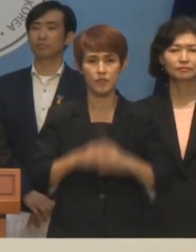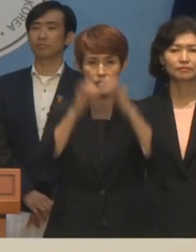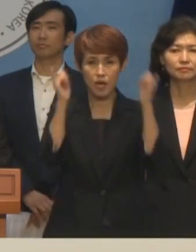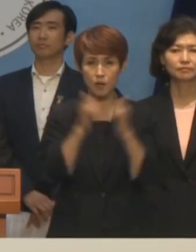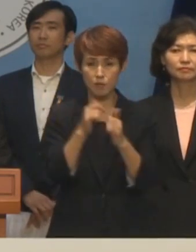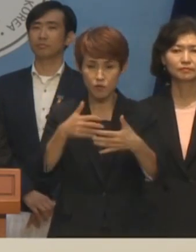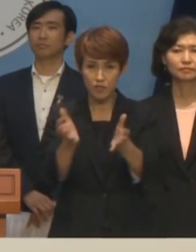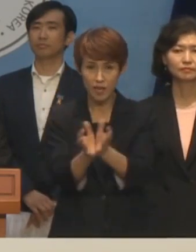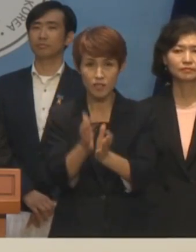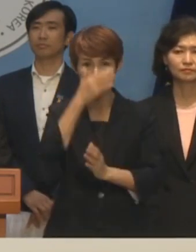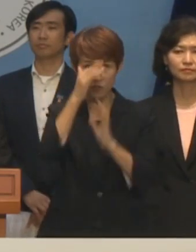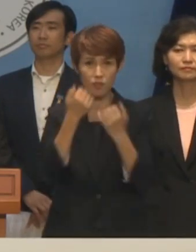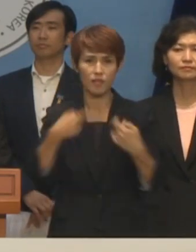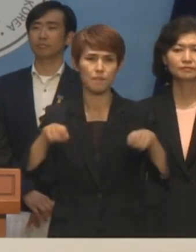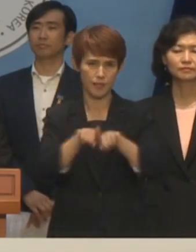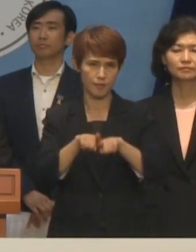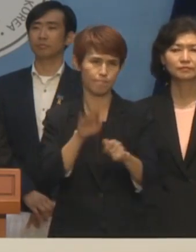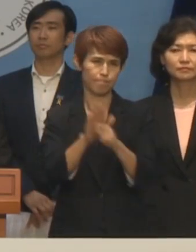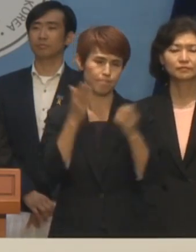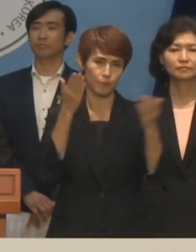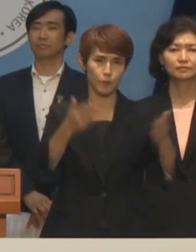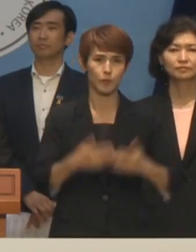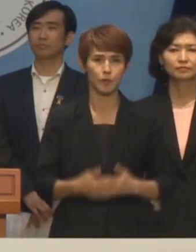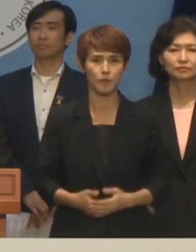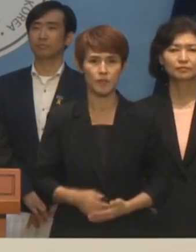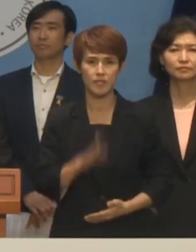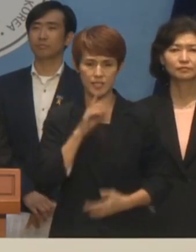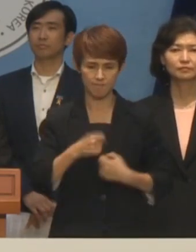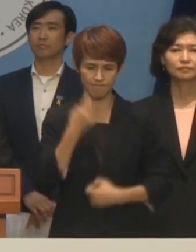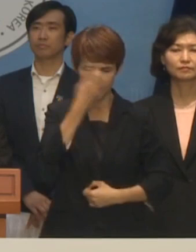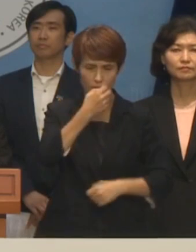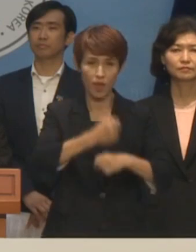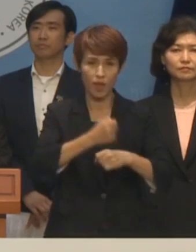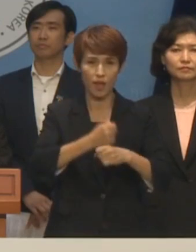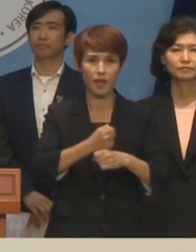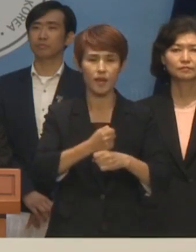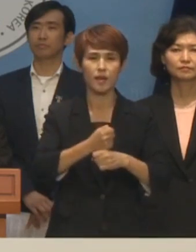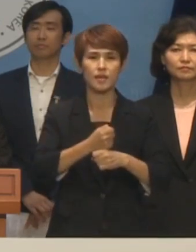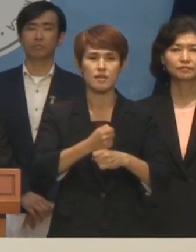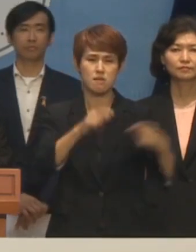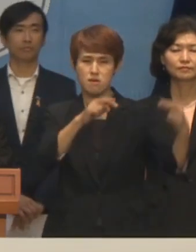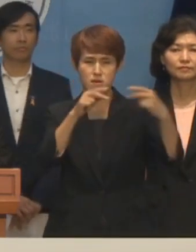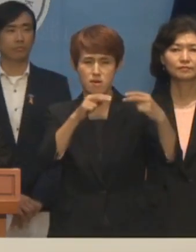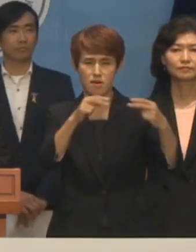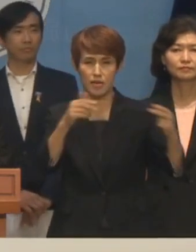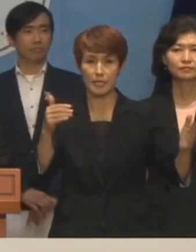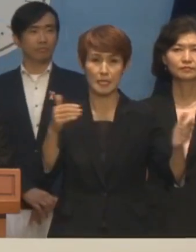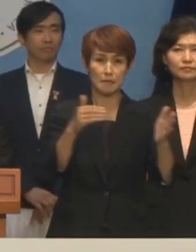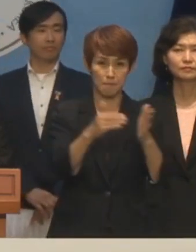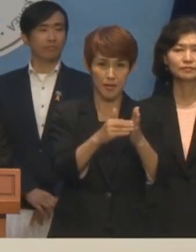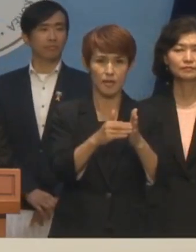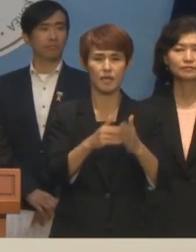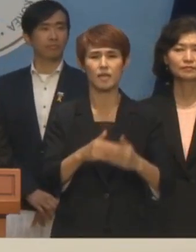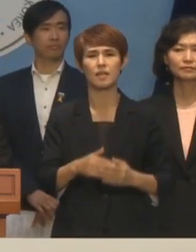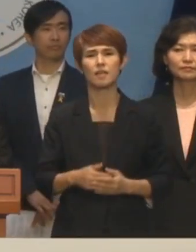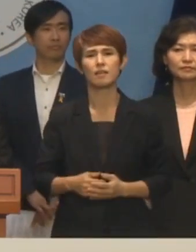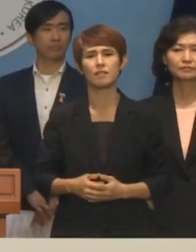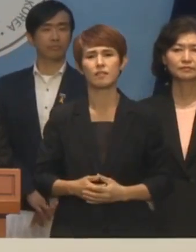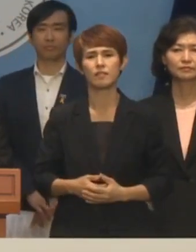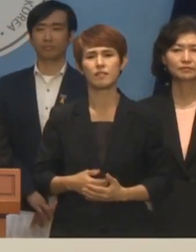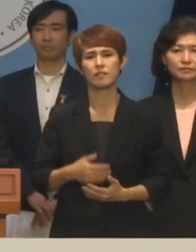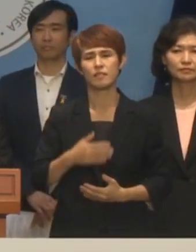청년들이 함께하겠습니다. 진상이 규명되어 공방이 마무리되고 오로지 우리 아이만 추모하면서 남은 여생을 보낼 수